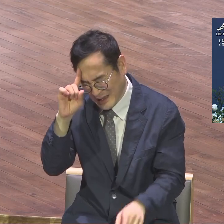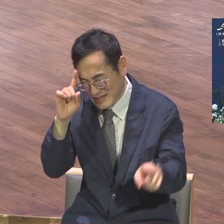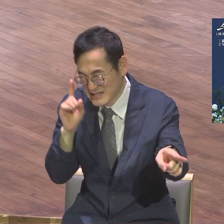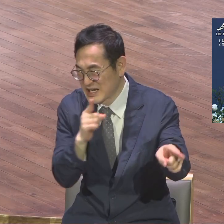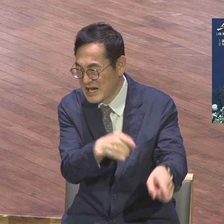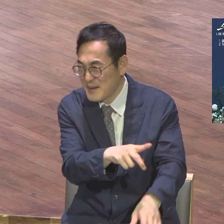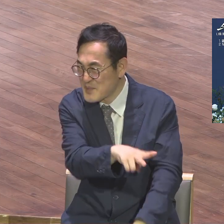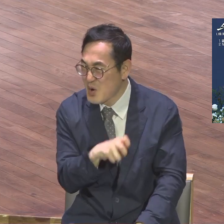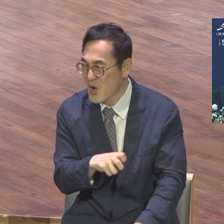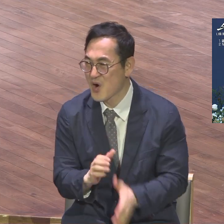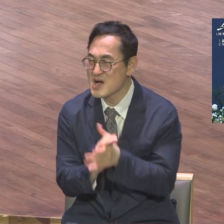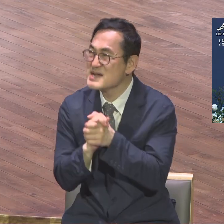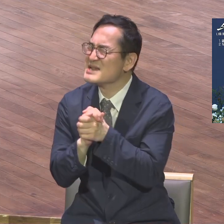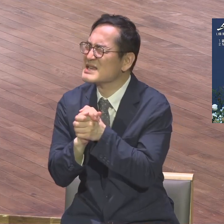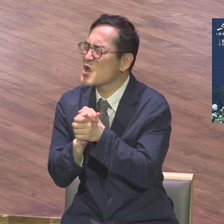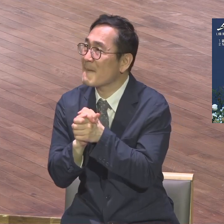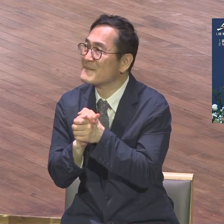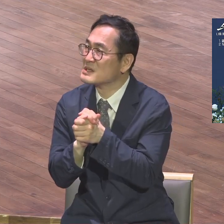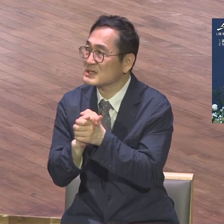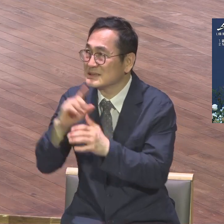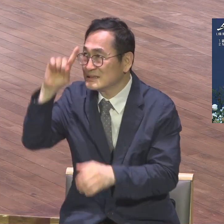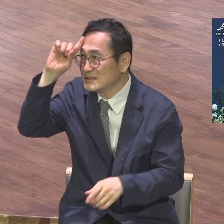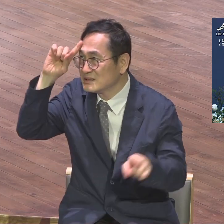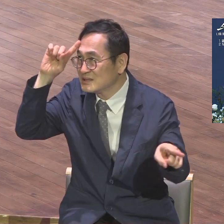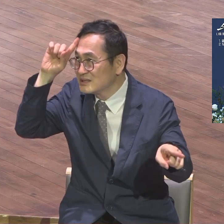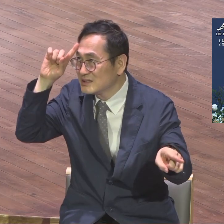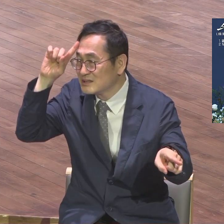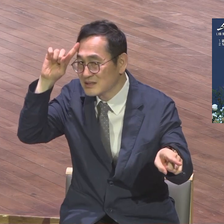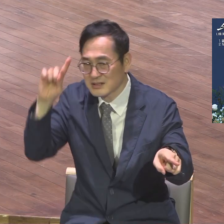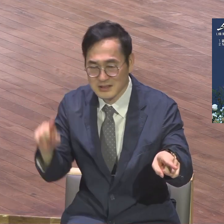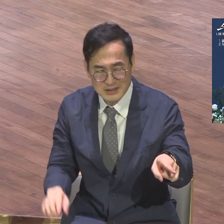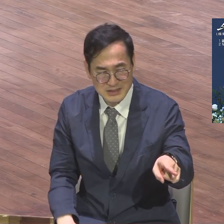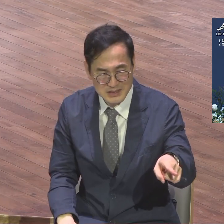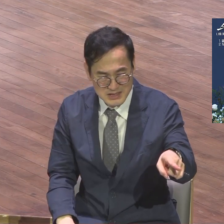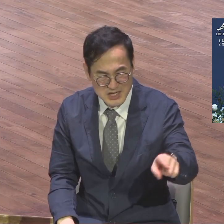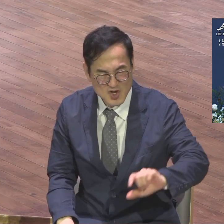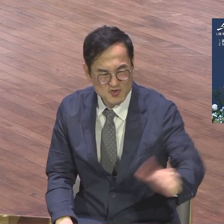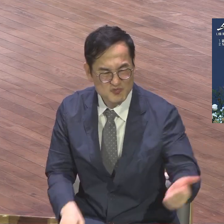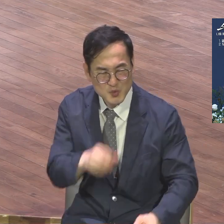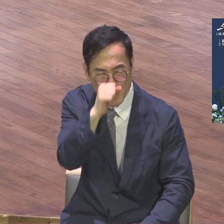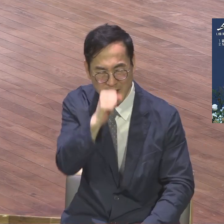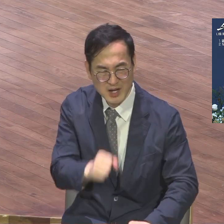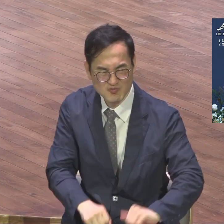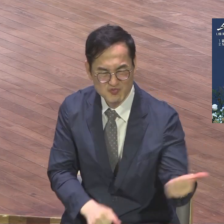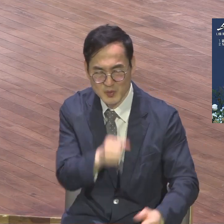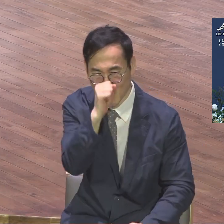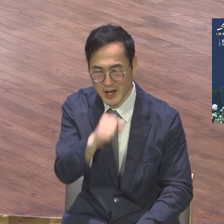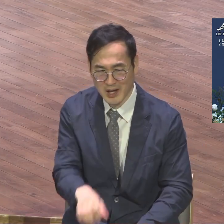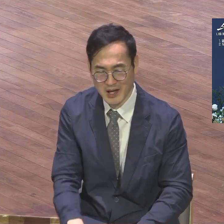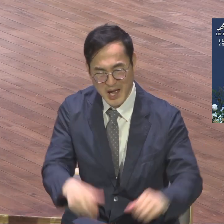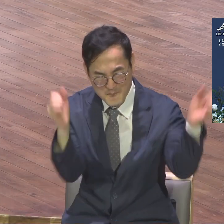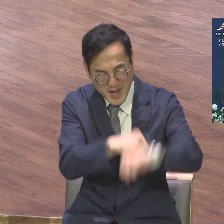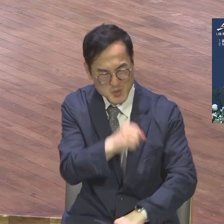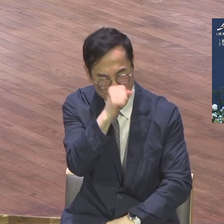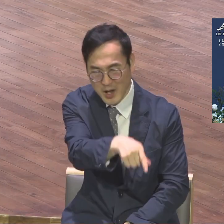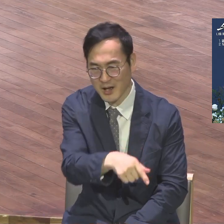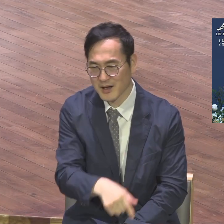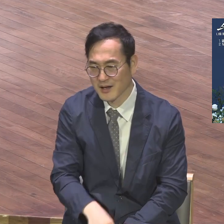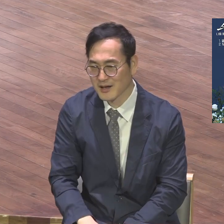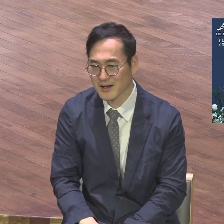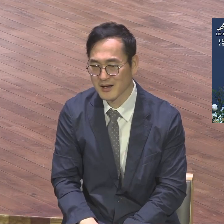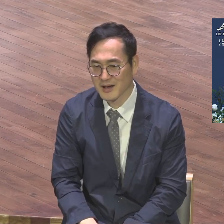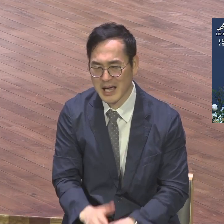저 꼴보기 싫어. 저거 내가 죽일 거야. 저 사람 망하면 좋겠어. 저 사람 죽으면 좋겠어. 그렇게 그게